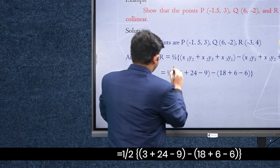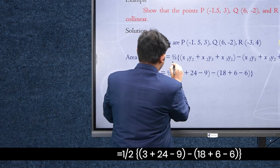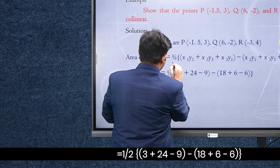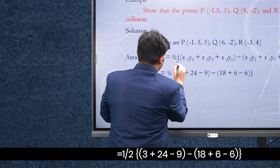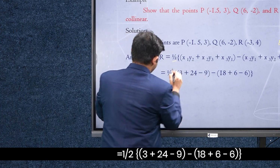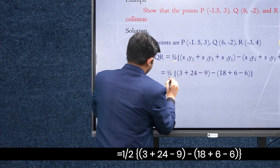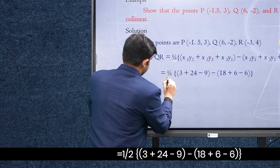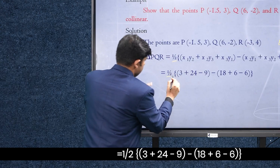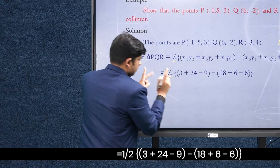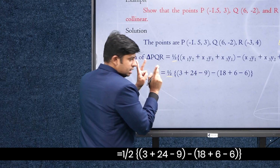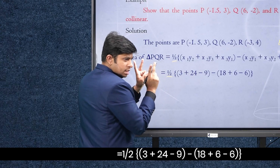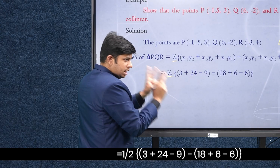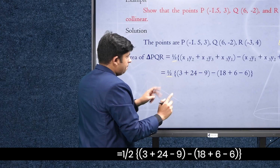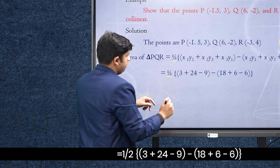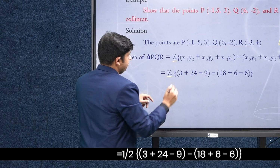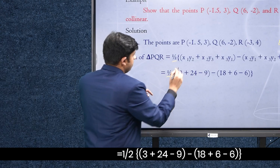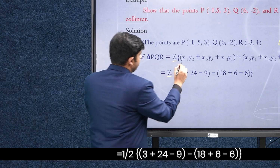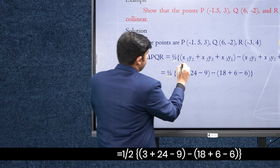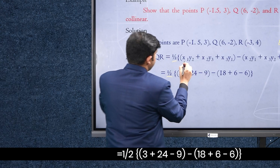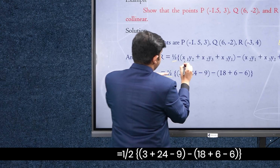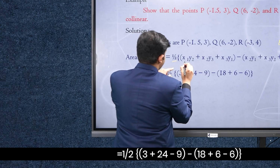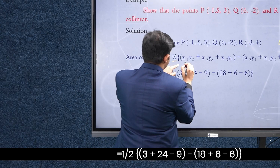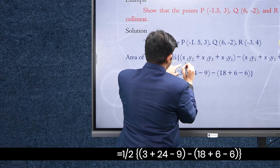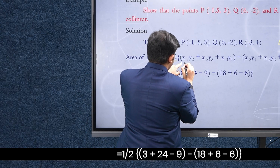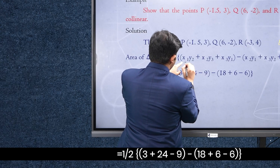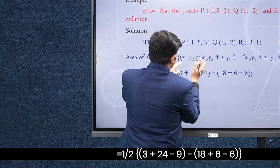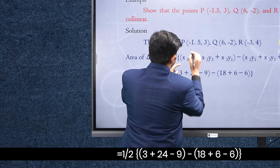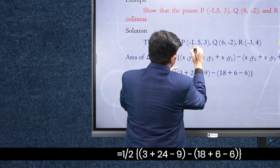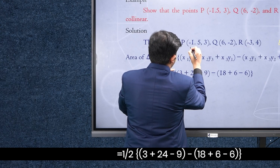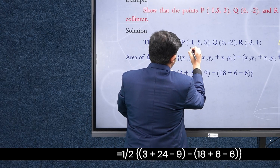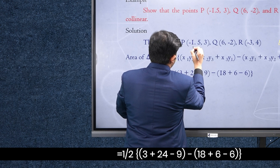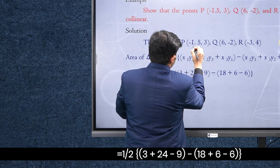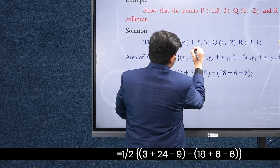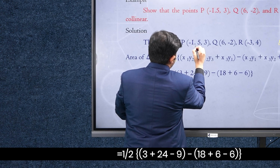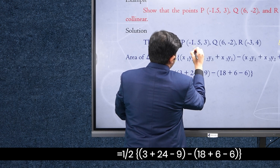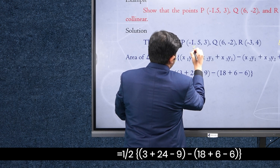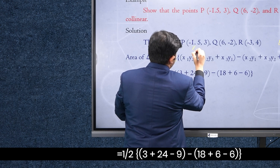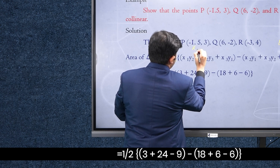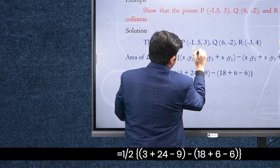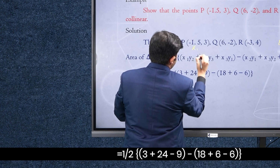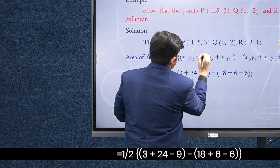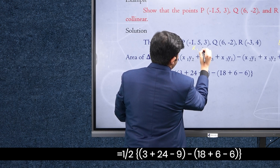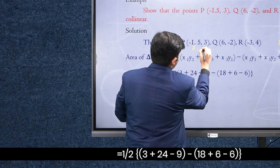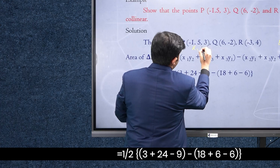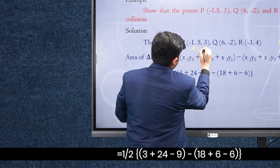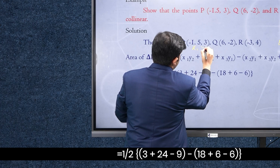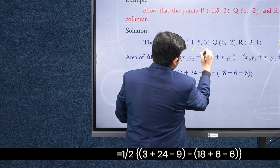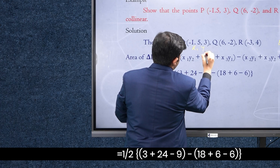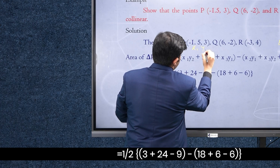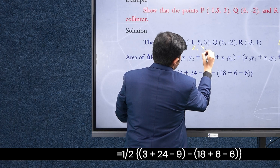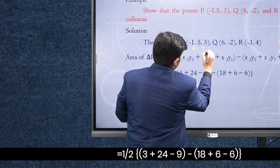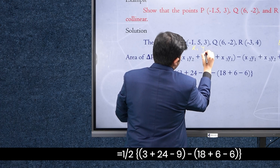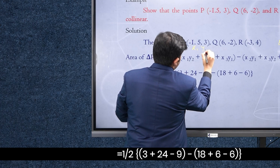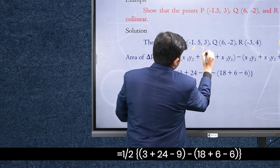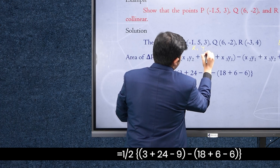That equals to half of 3 plus 24 minus 9 minus of 18 plus 6 minus